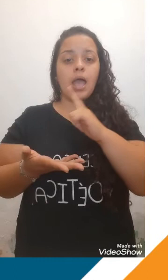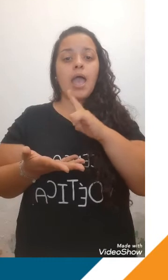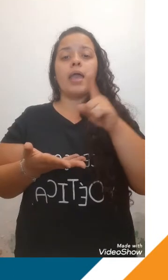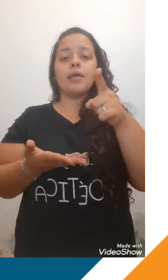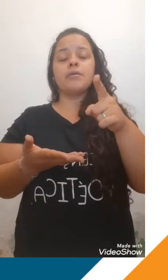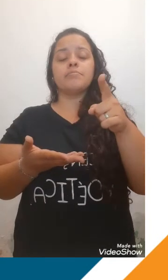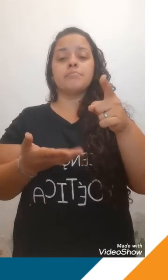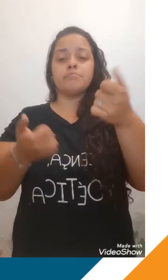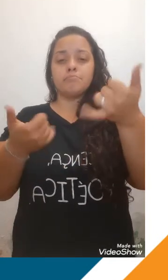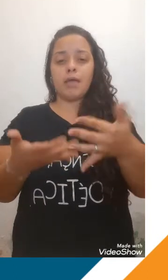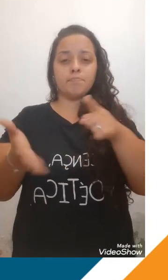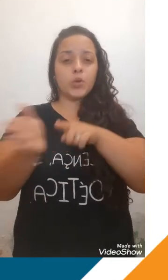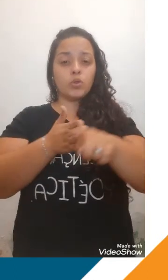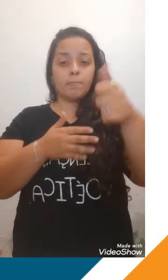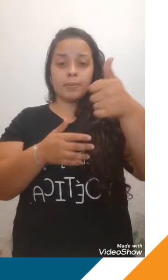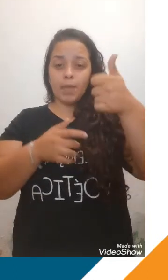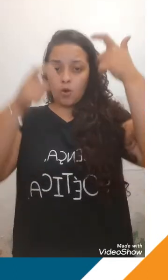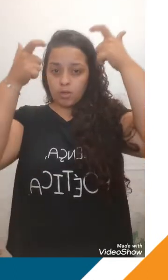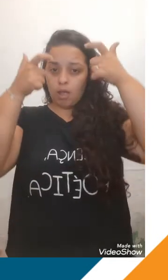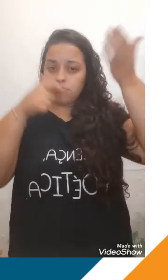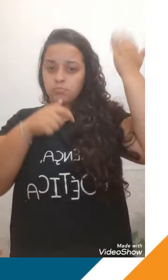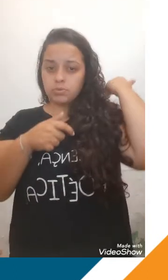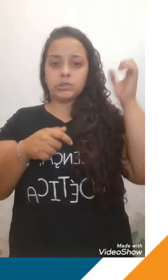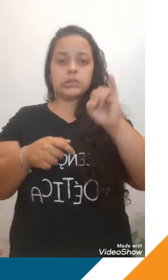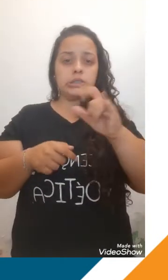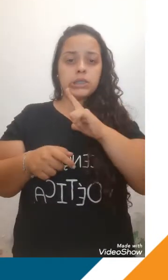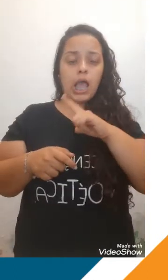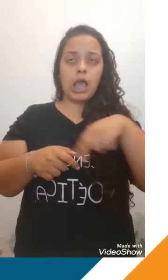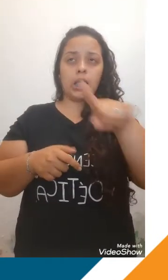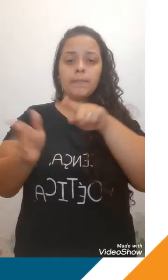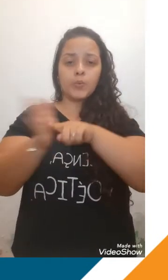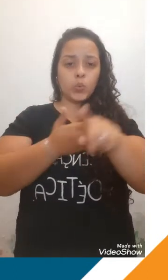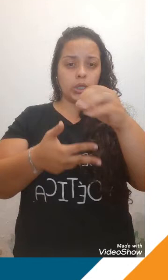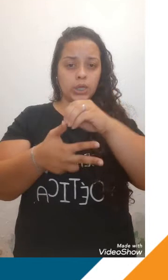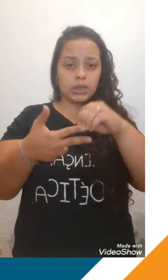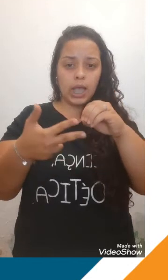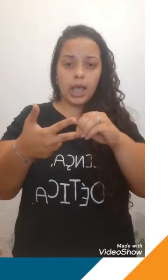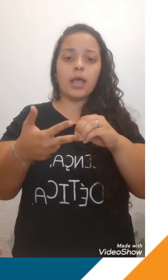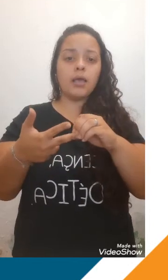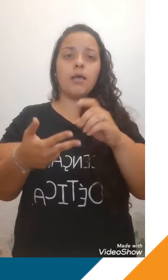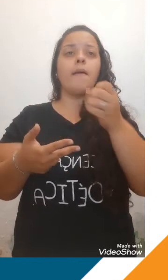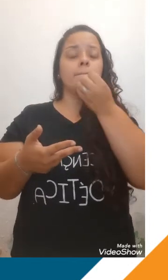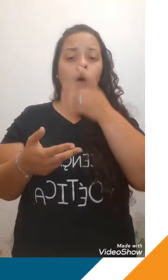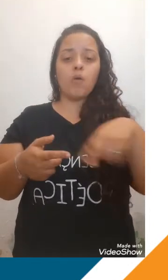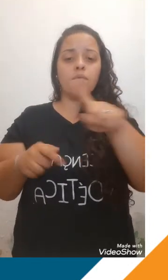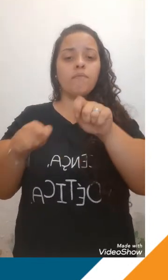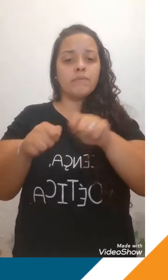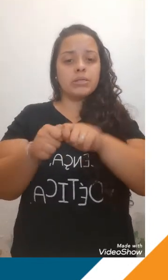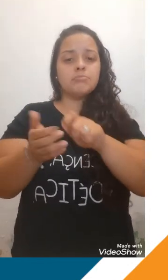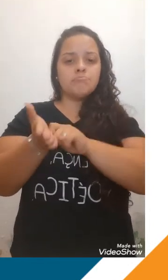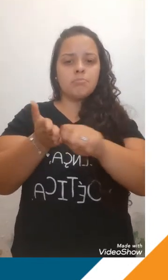de uma questão do primeiro reinado. Então, toda vez que você estiver diante de uma questão do Enem, não deixe de fazer esse tipo de